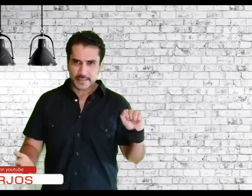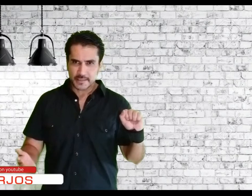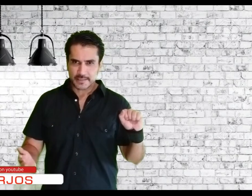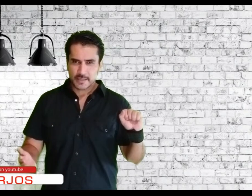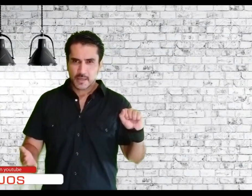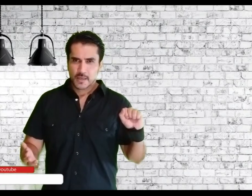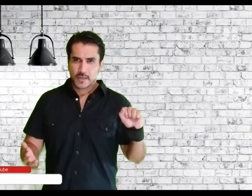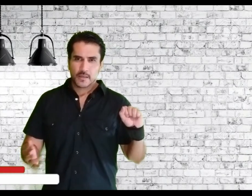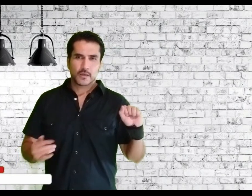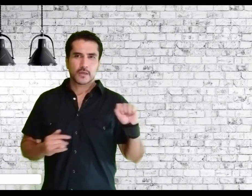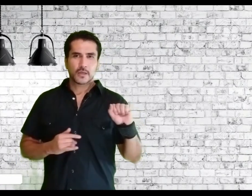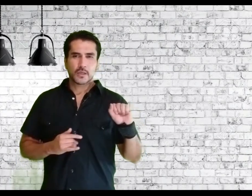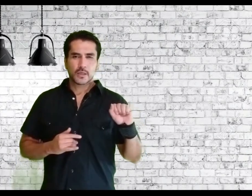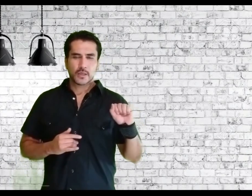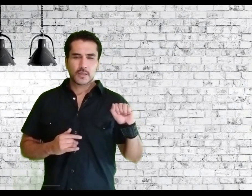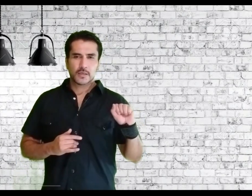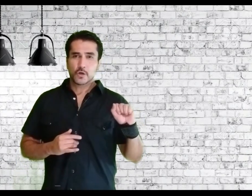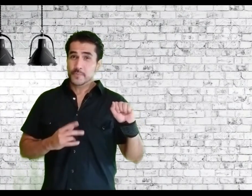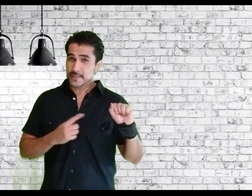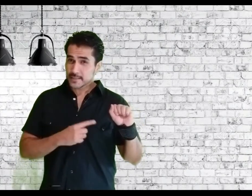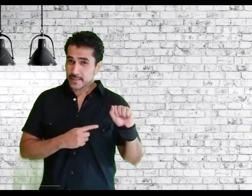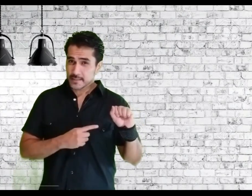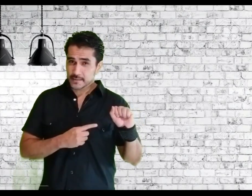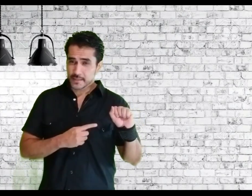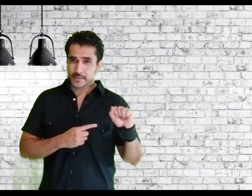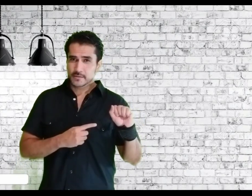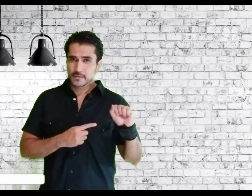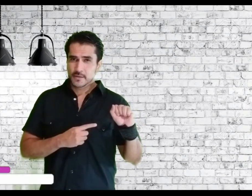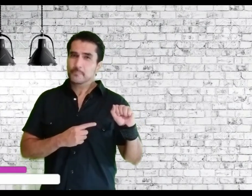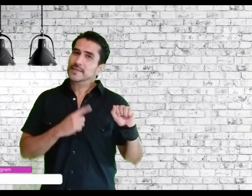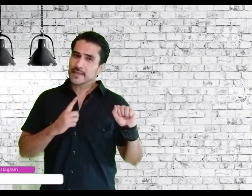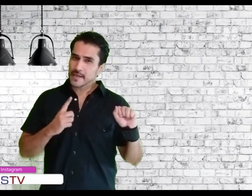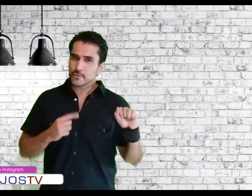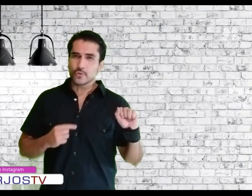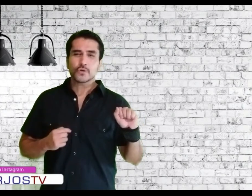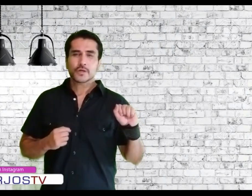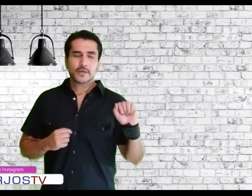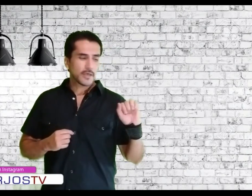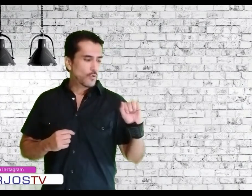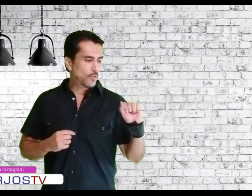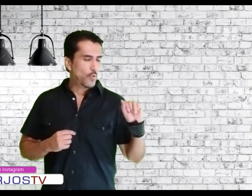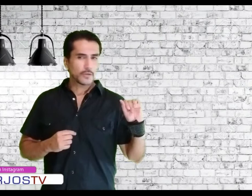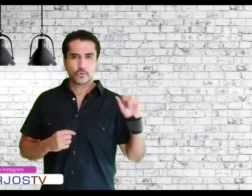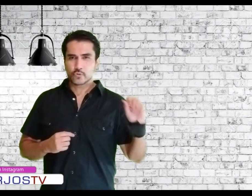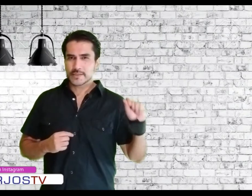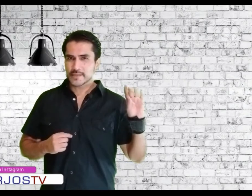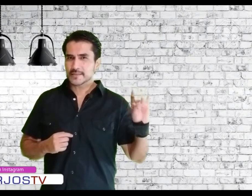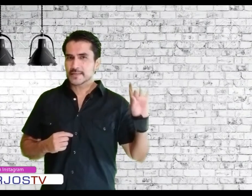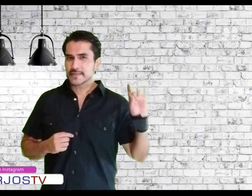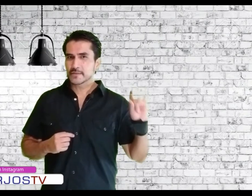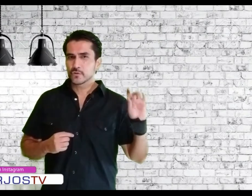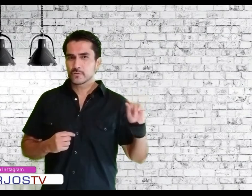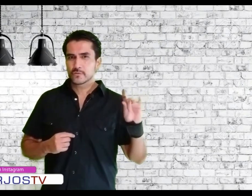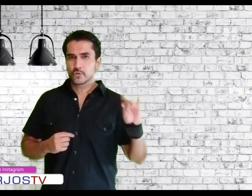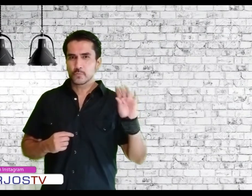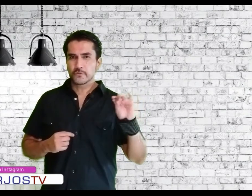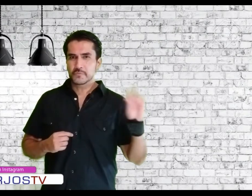señas y comienzas a deletrear, pasa algo, que cuando tú estás haciendo los